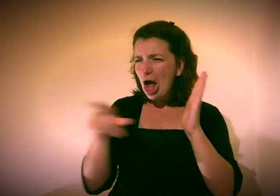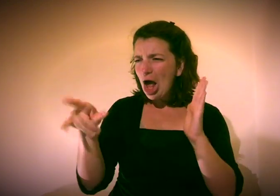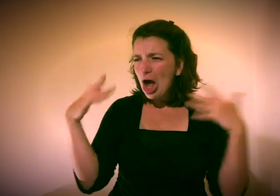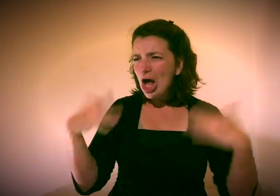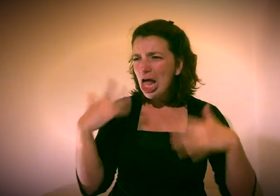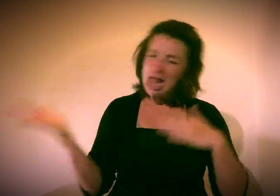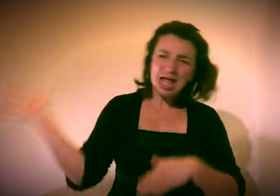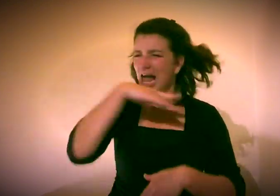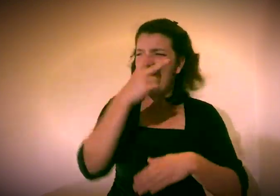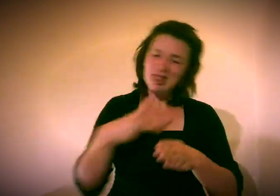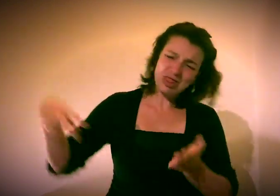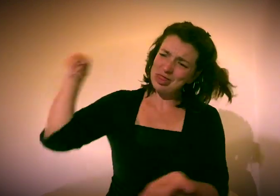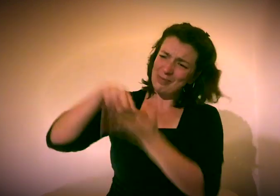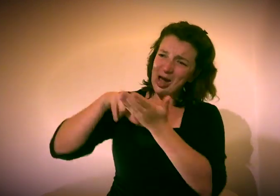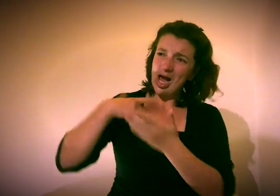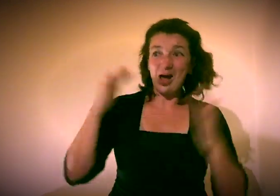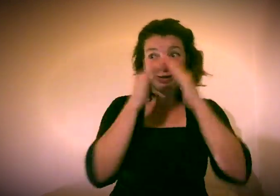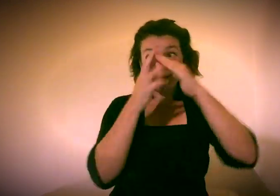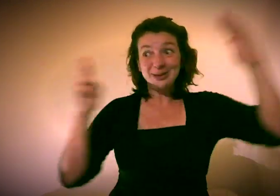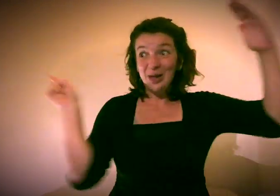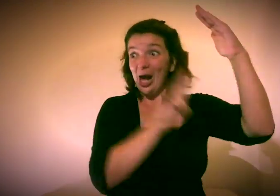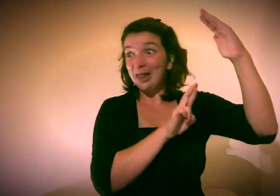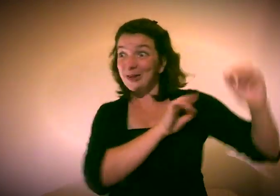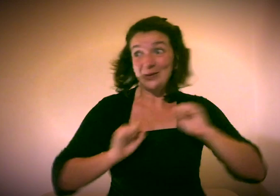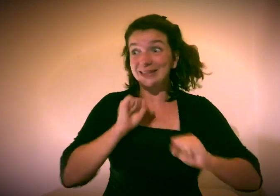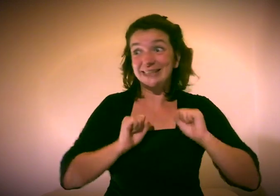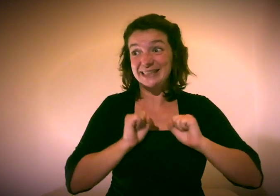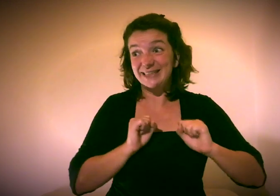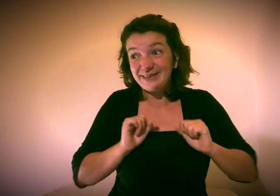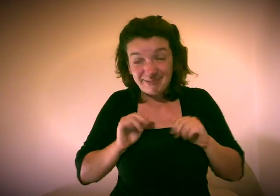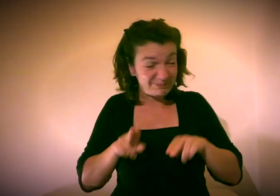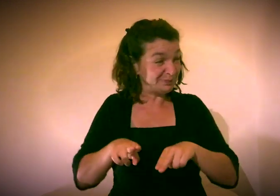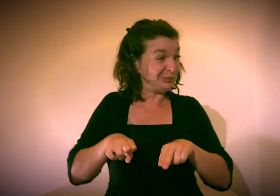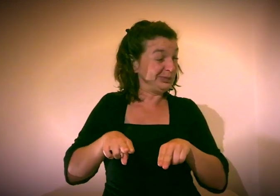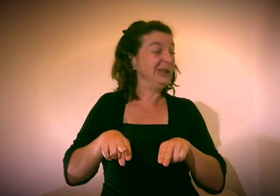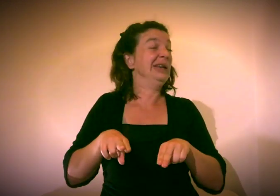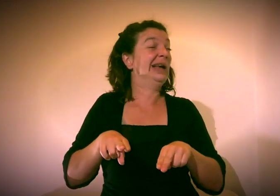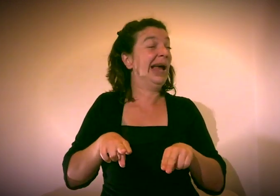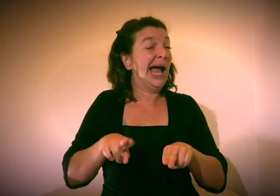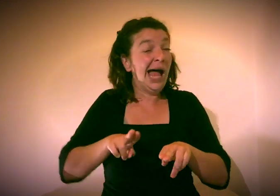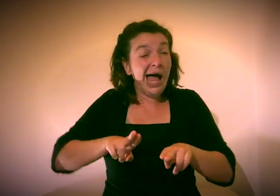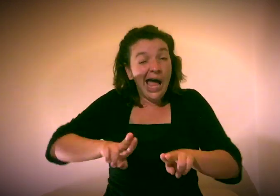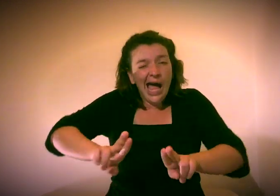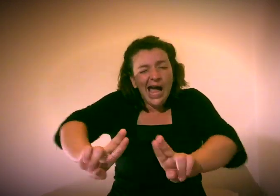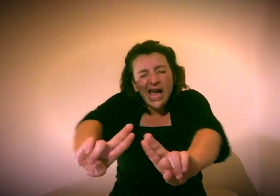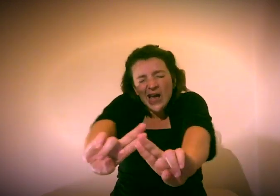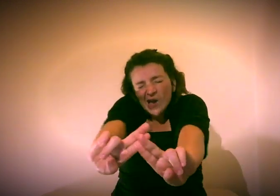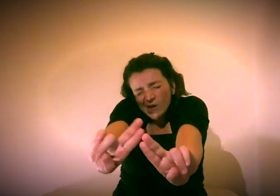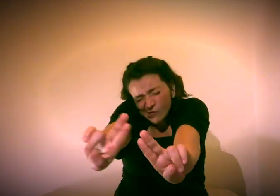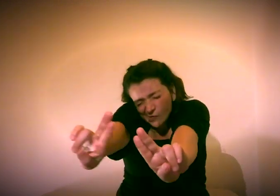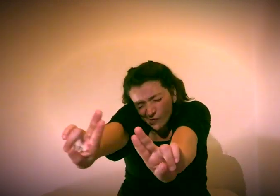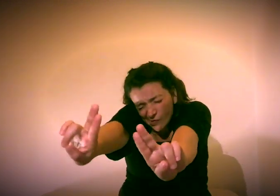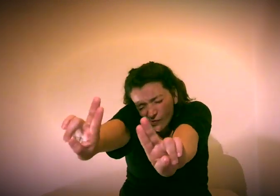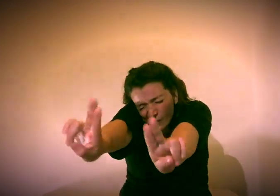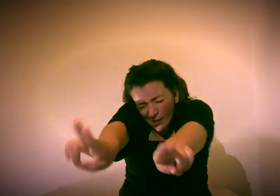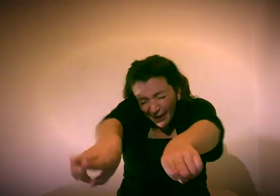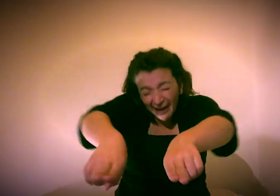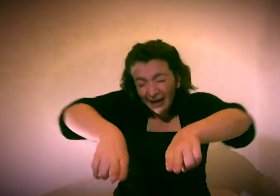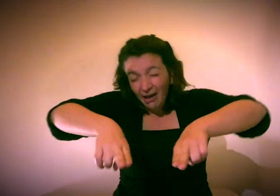Il faut rentrer !»« Monte sur mon dos, » dit Chien Bleu en s'étirant et en bâillant. « Nous irons